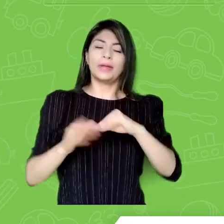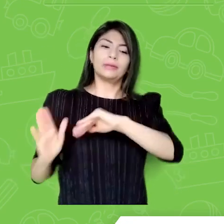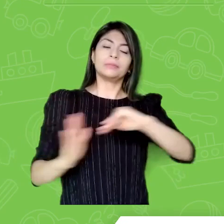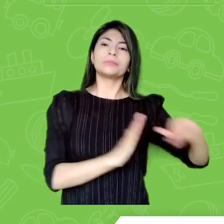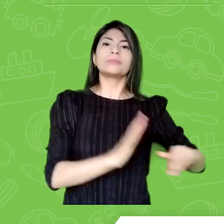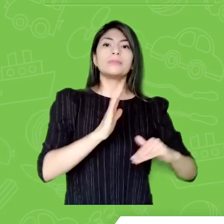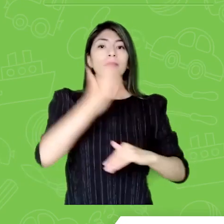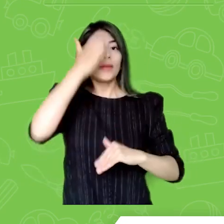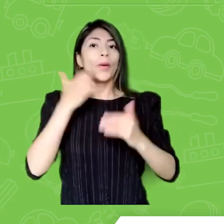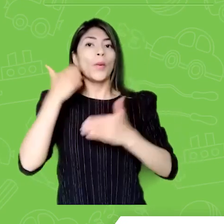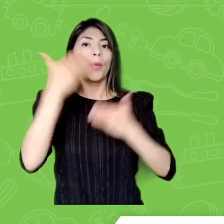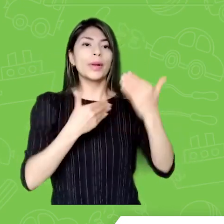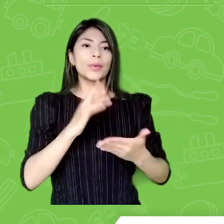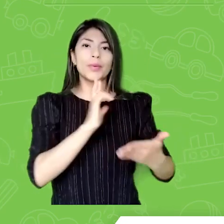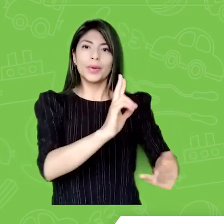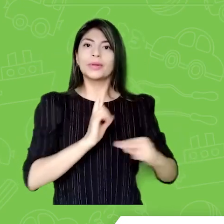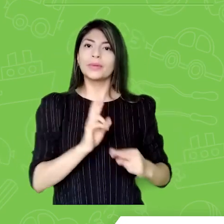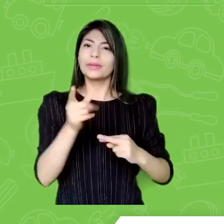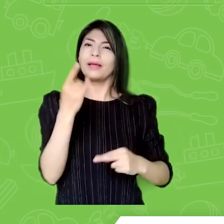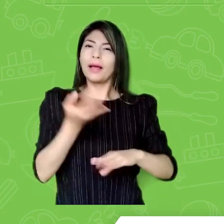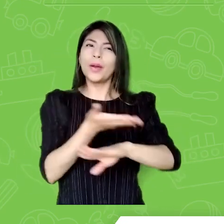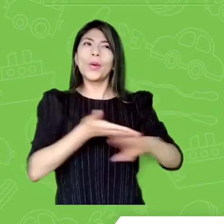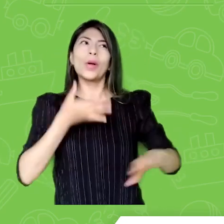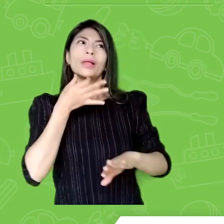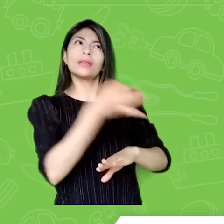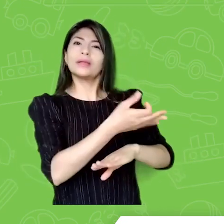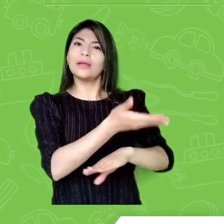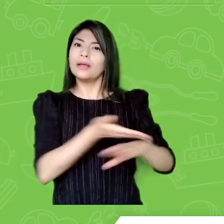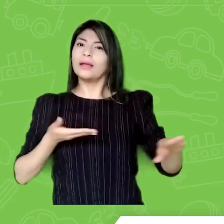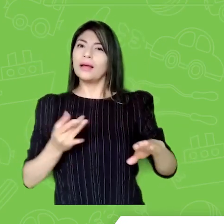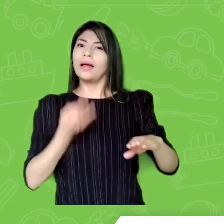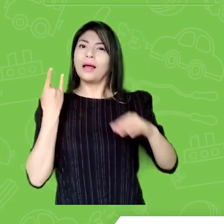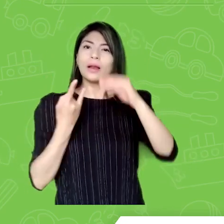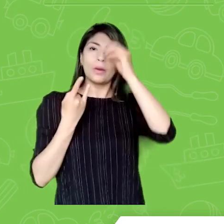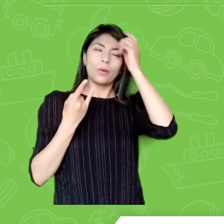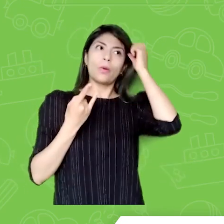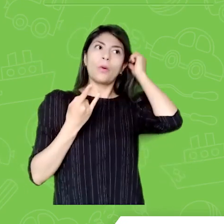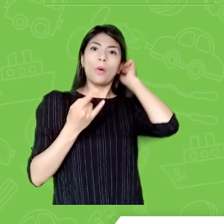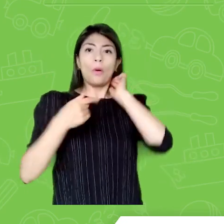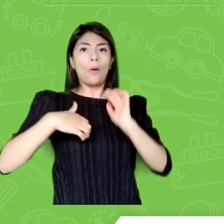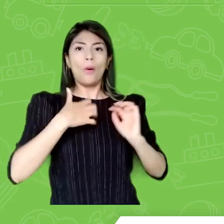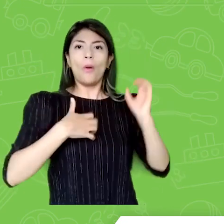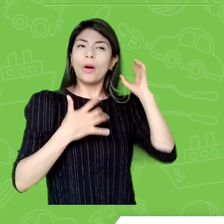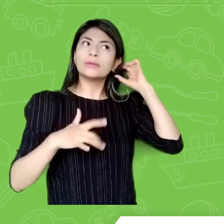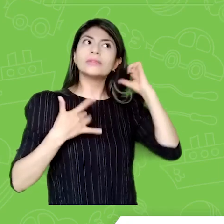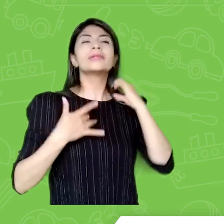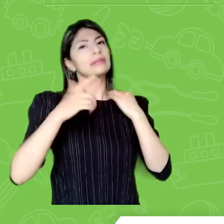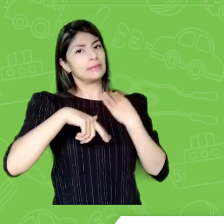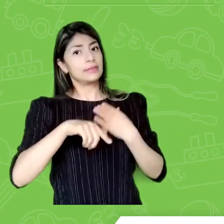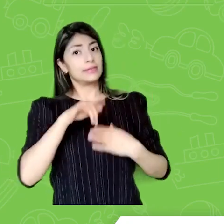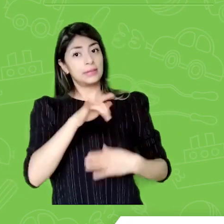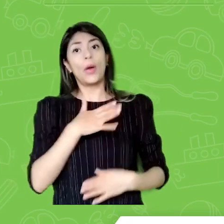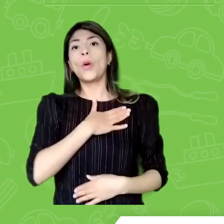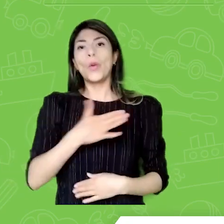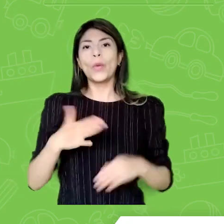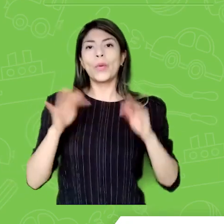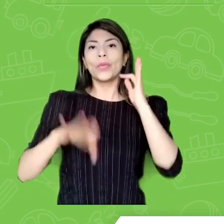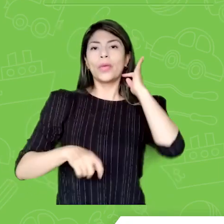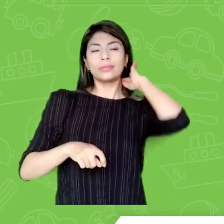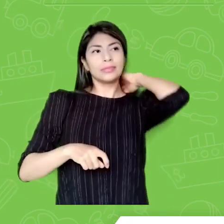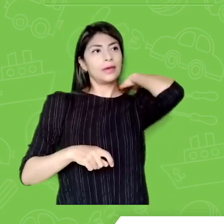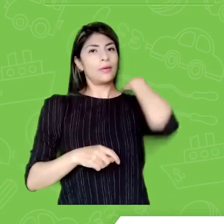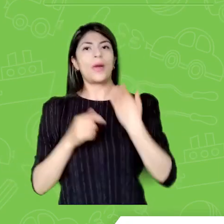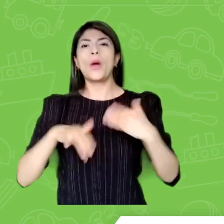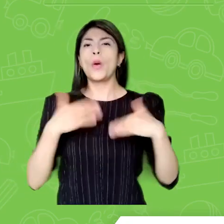resultados y reclamaciones en las pruebas escritas. La información sobre la publicación de resultados y las reclamaciones en